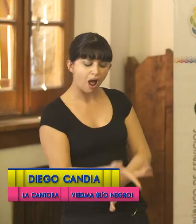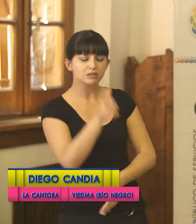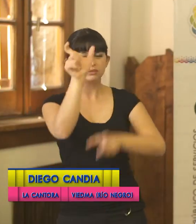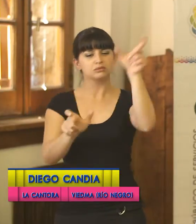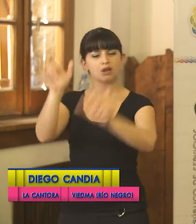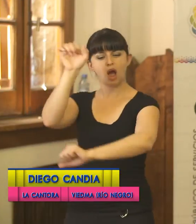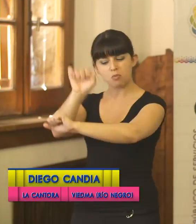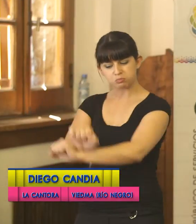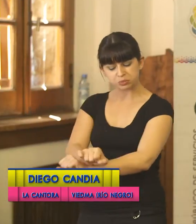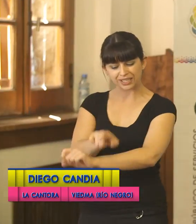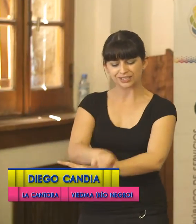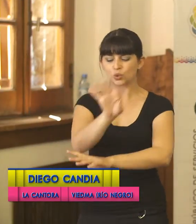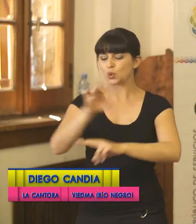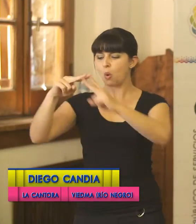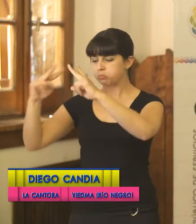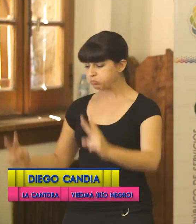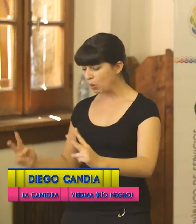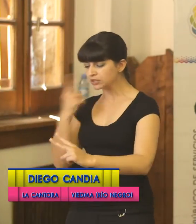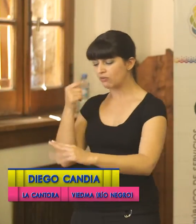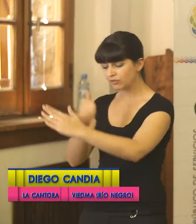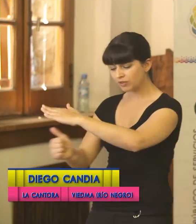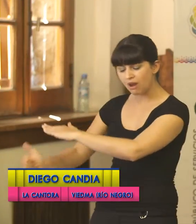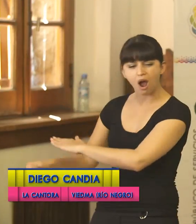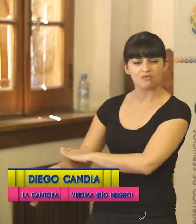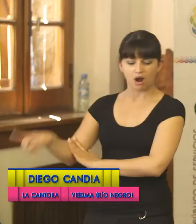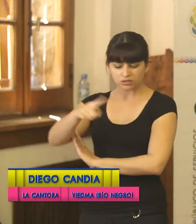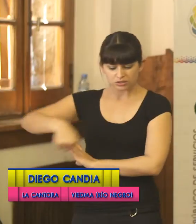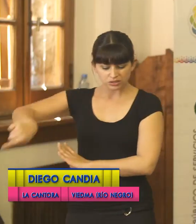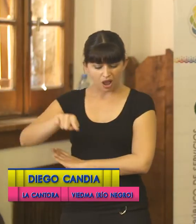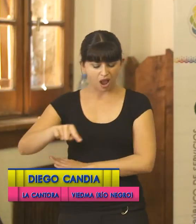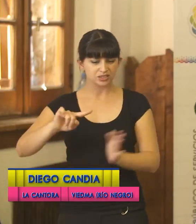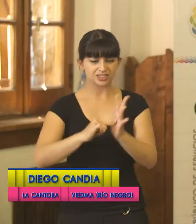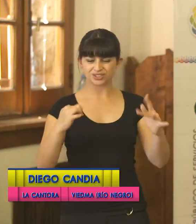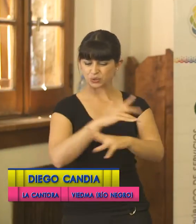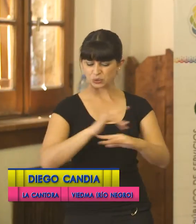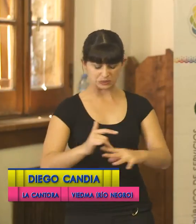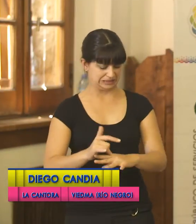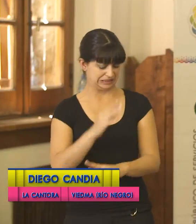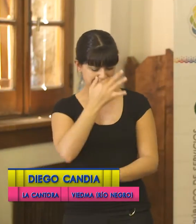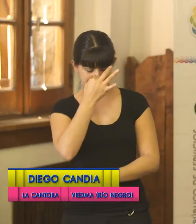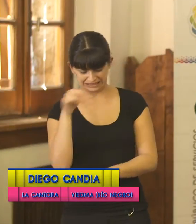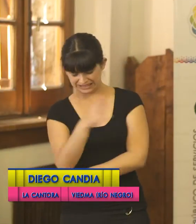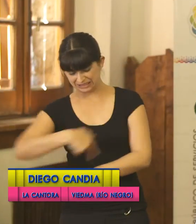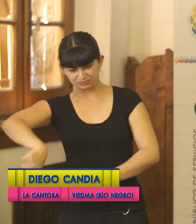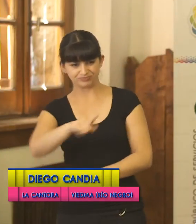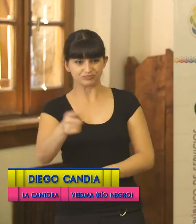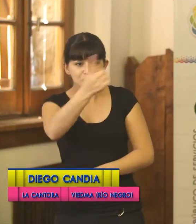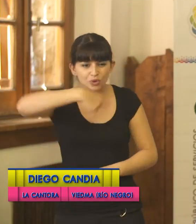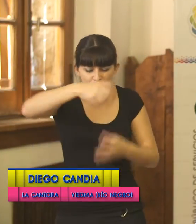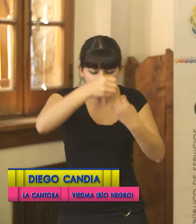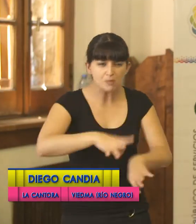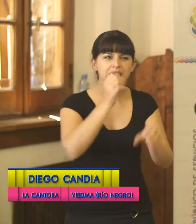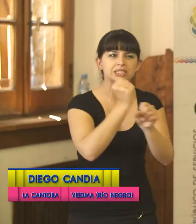bajo los puentes en el fondo de la fétida pudrición de las ciudades nuestra obra está hecha